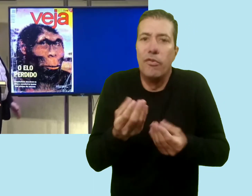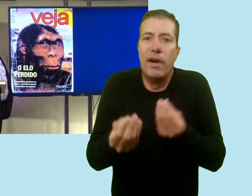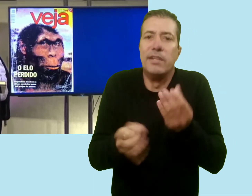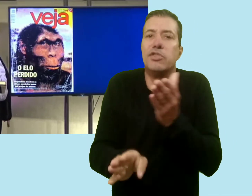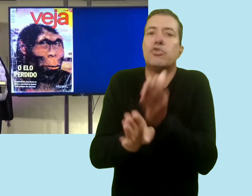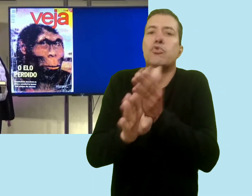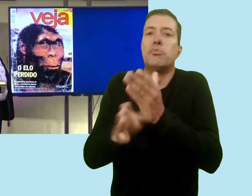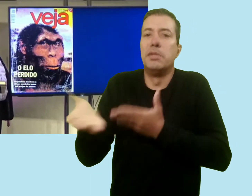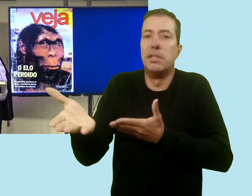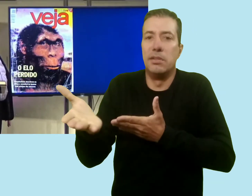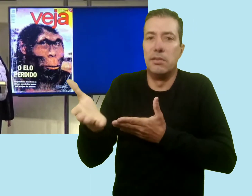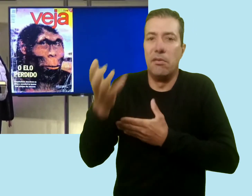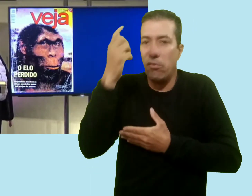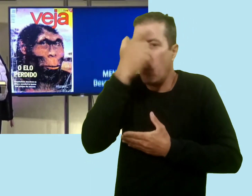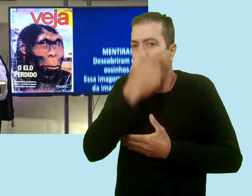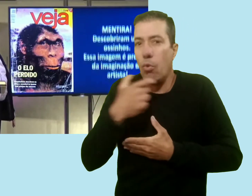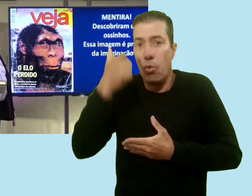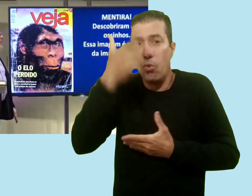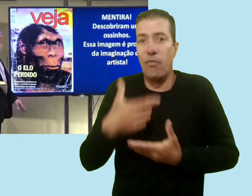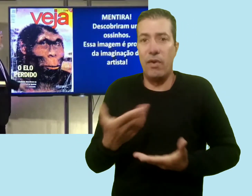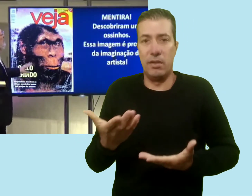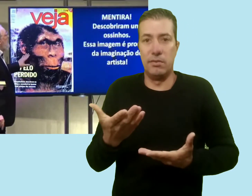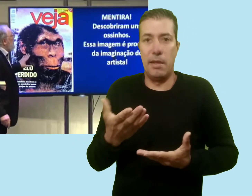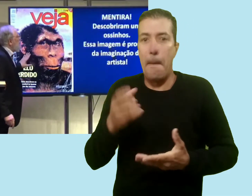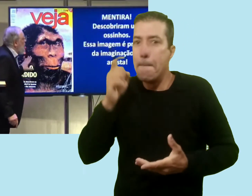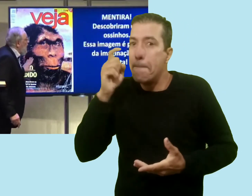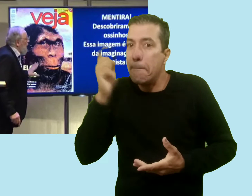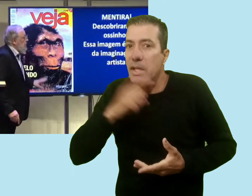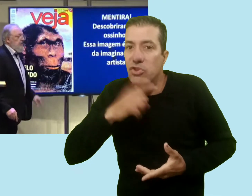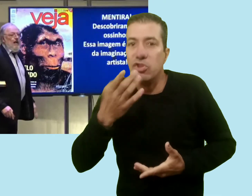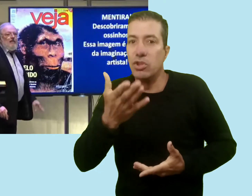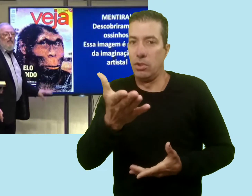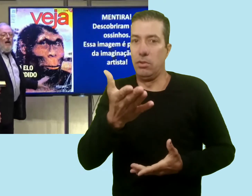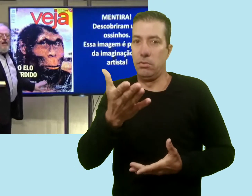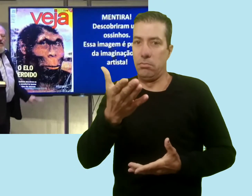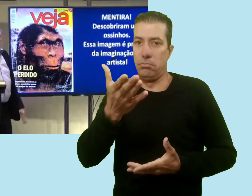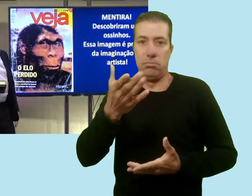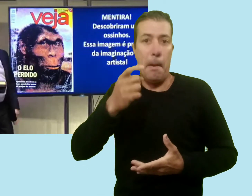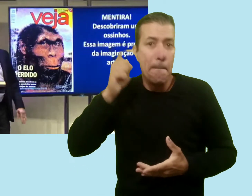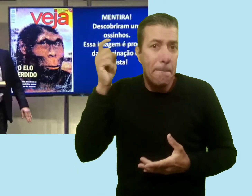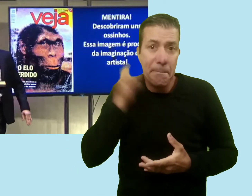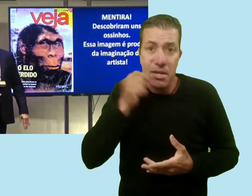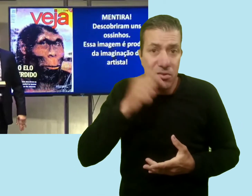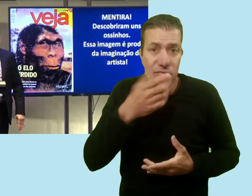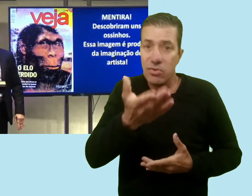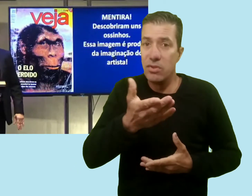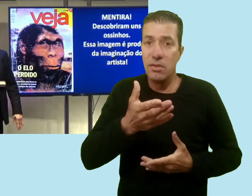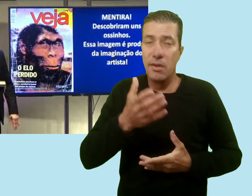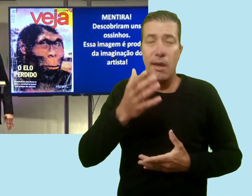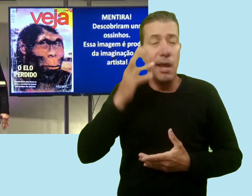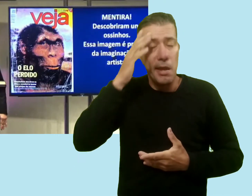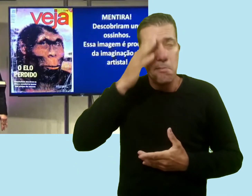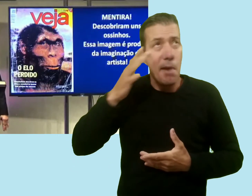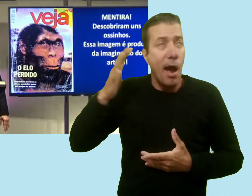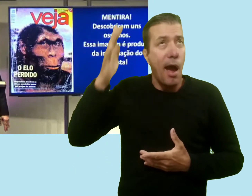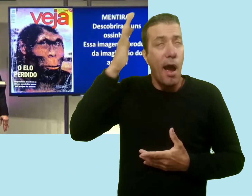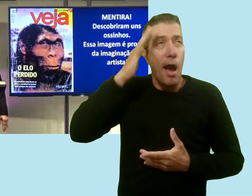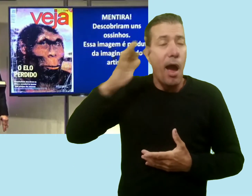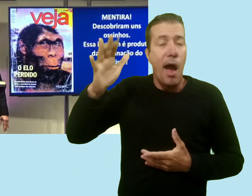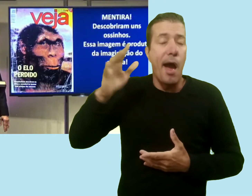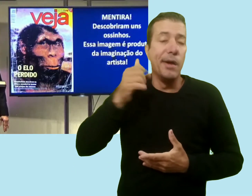aqui? Vamos desculpar. Mentira. Esta imagem é a imagem